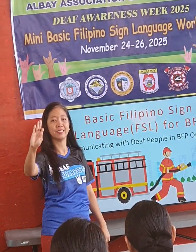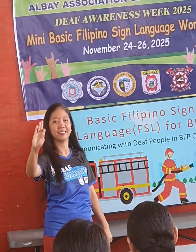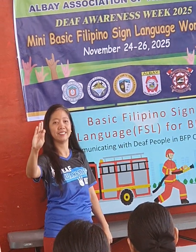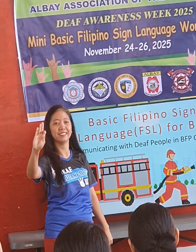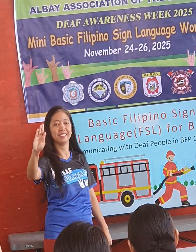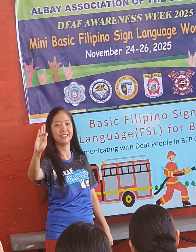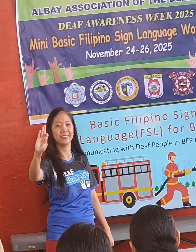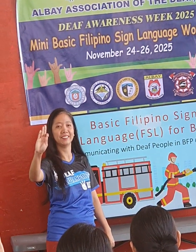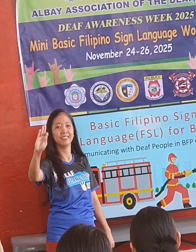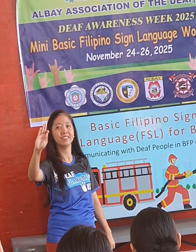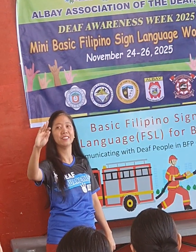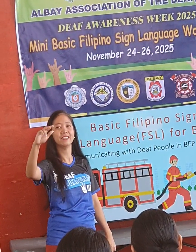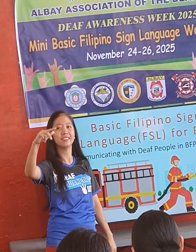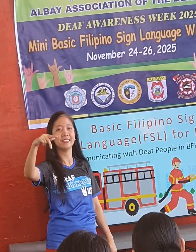F, P.